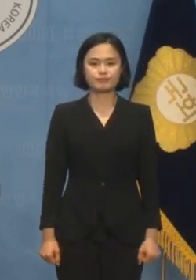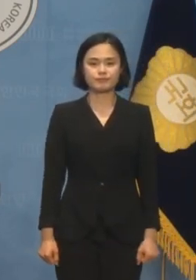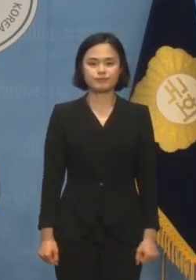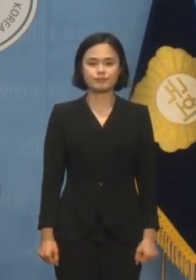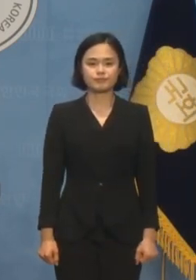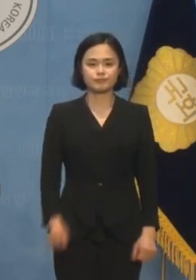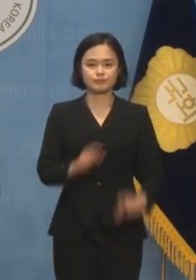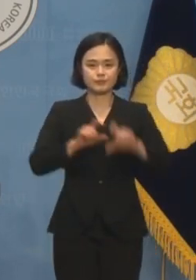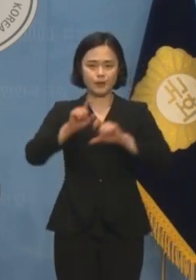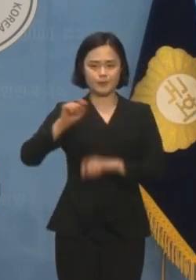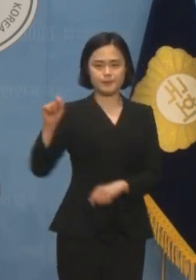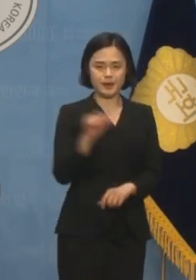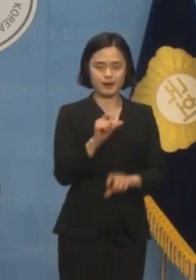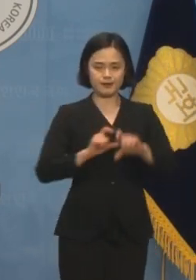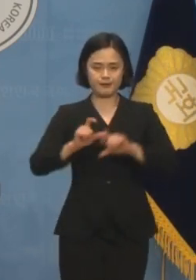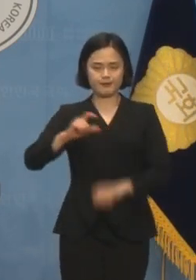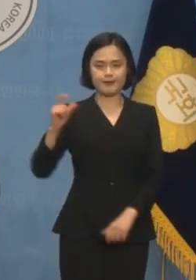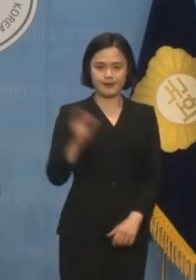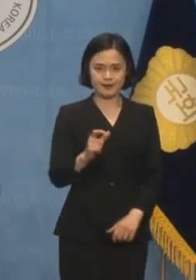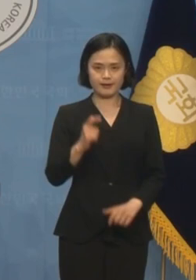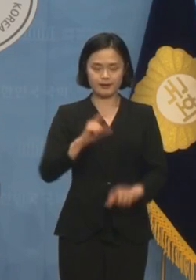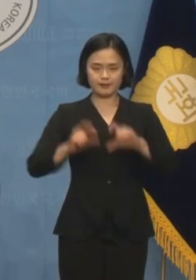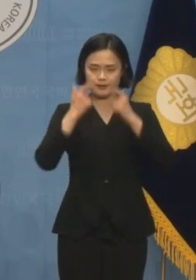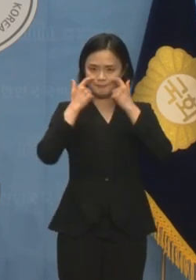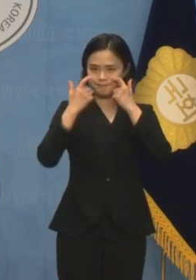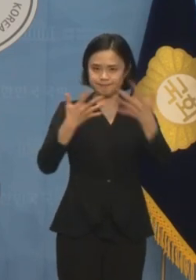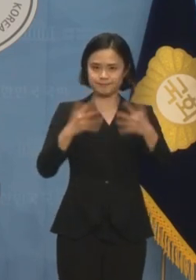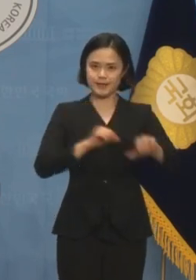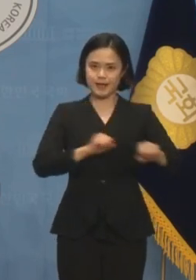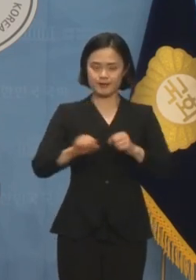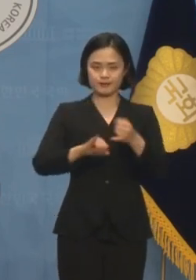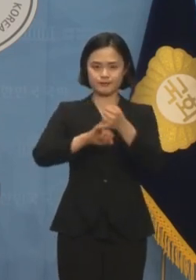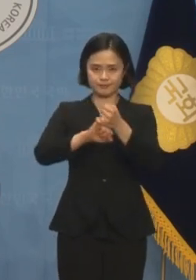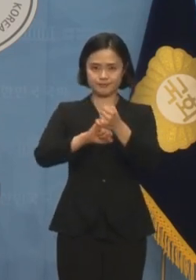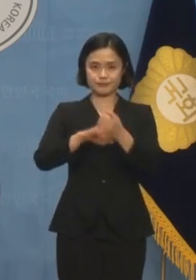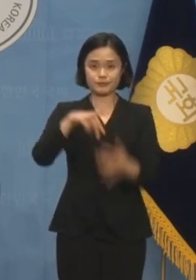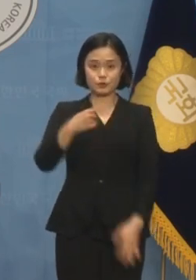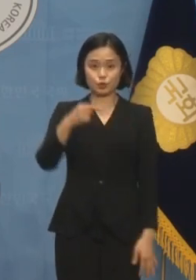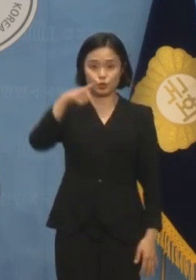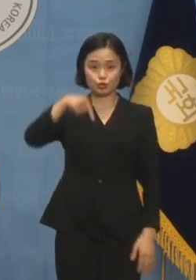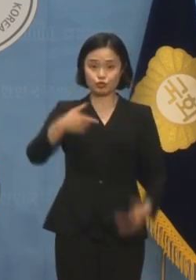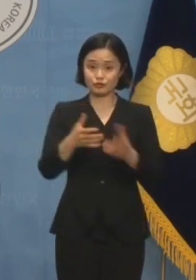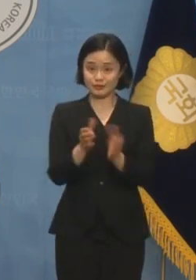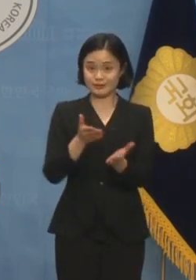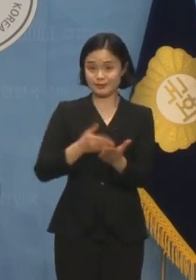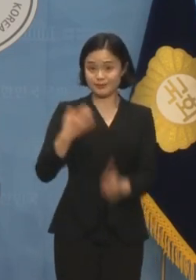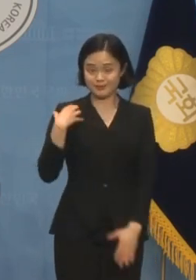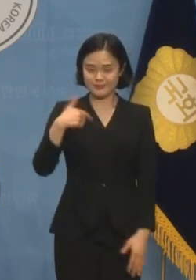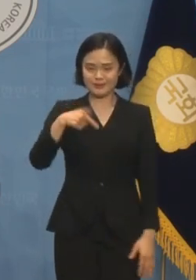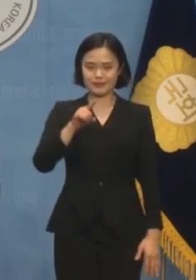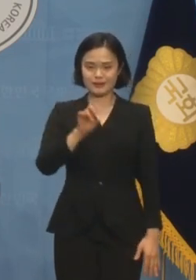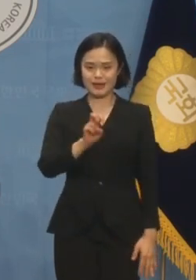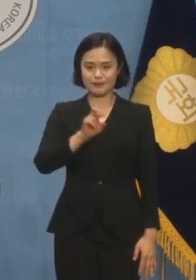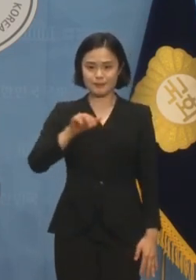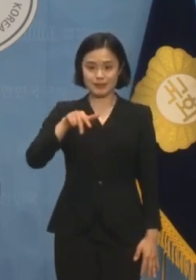더 빠르게, 더 강하게, 더 선명하게 행동하겠습니다. 조국혁신당 대변인